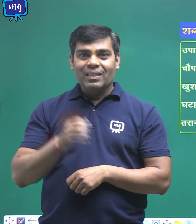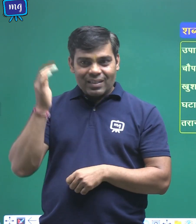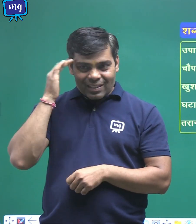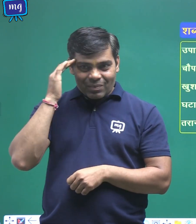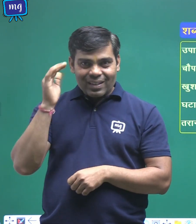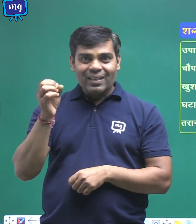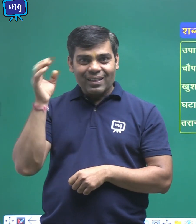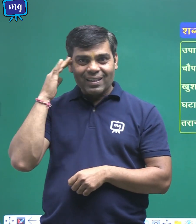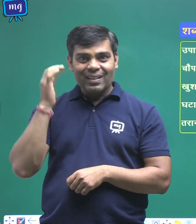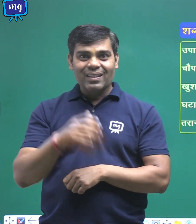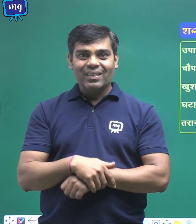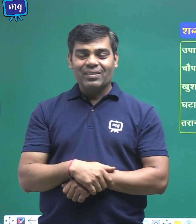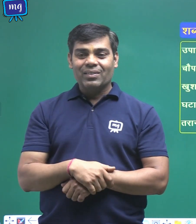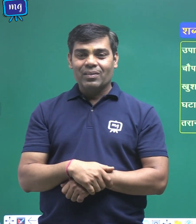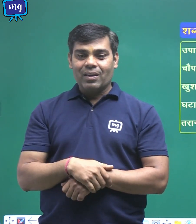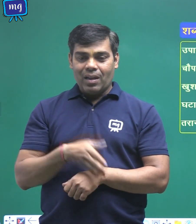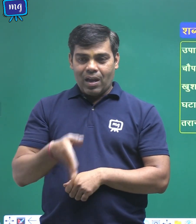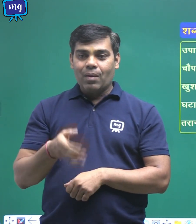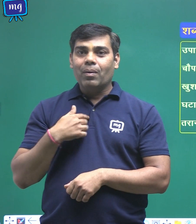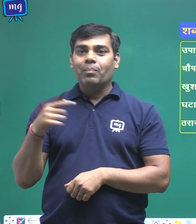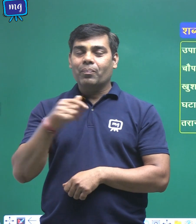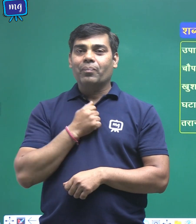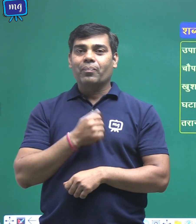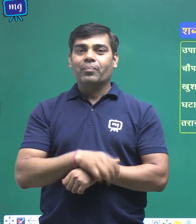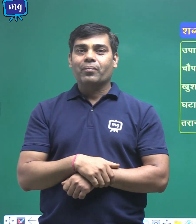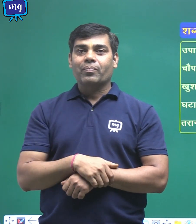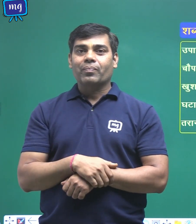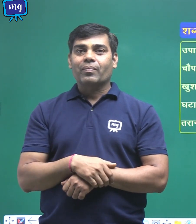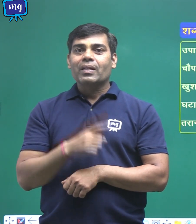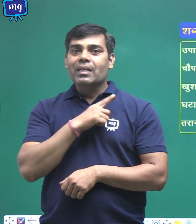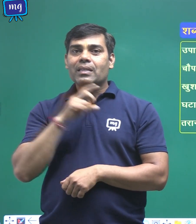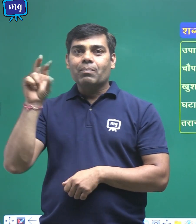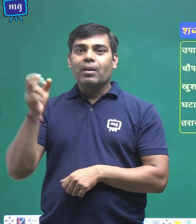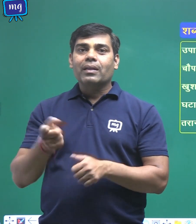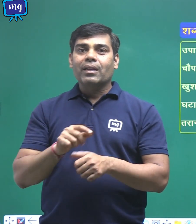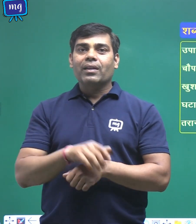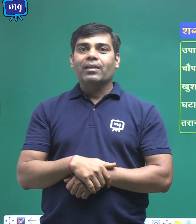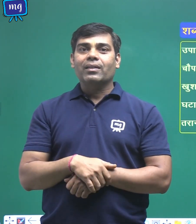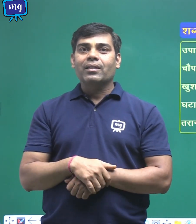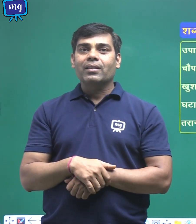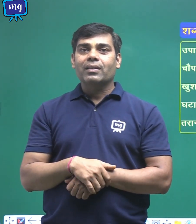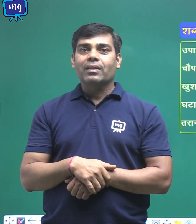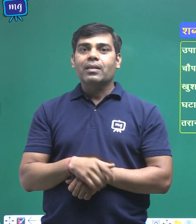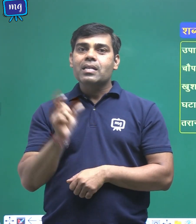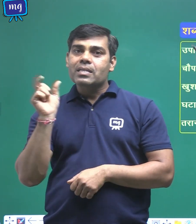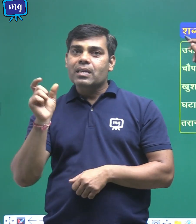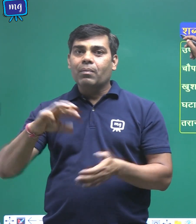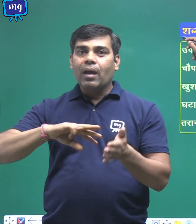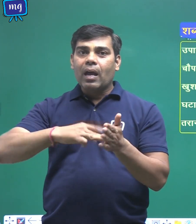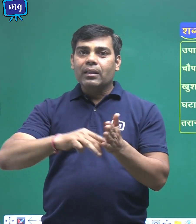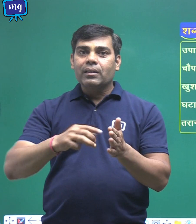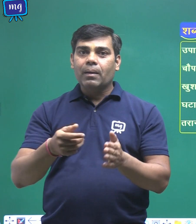है। अब हम इस पाठ के शब्द अर्थ पर